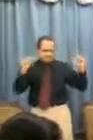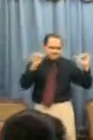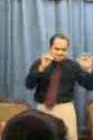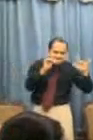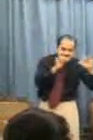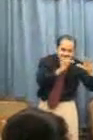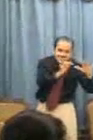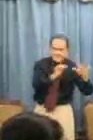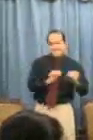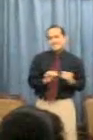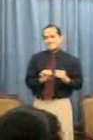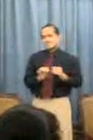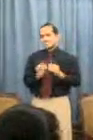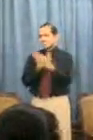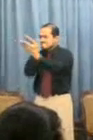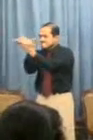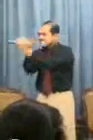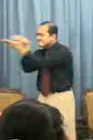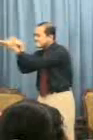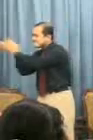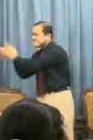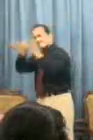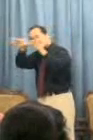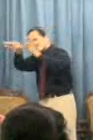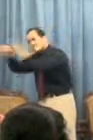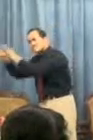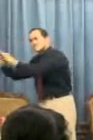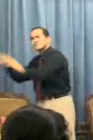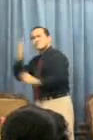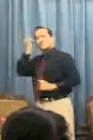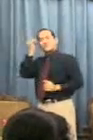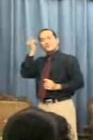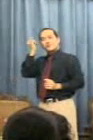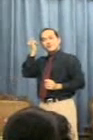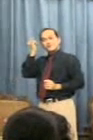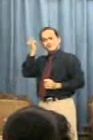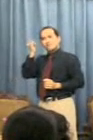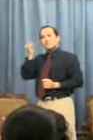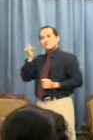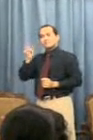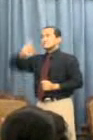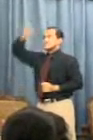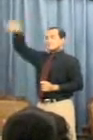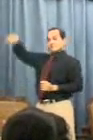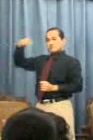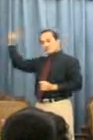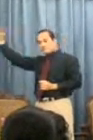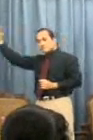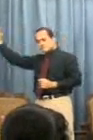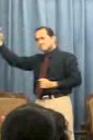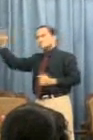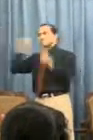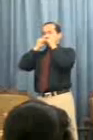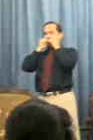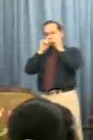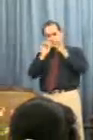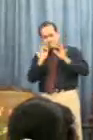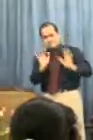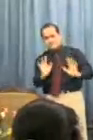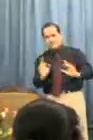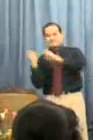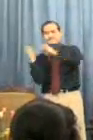walang hanggan. At alam natin kung sino ang dapat, kung sino ang bibigyan niya, at sino naman ang hindi dapat bigyan ito.